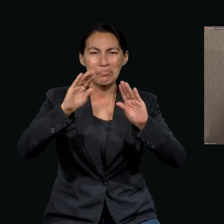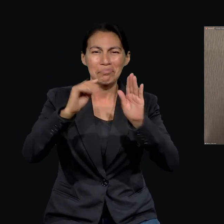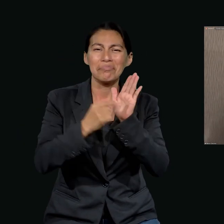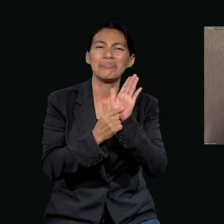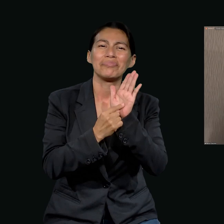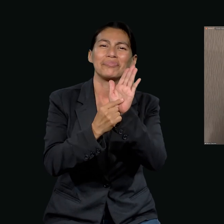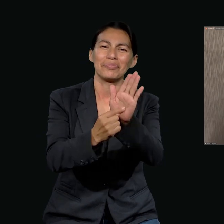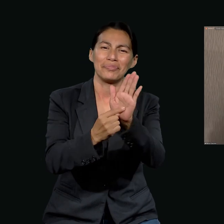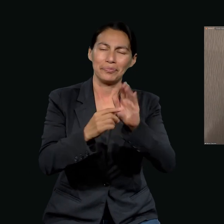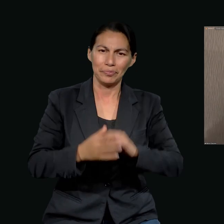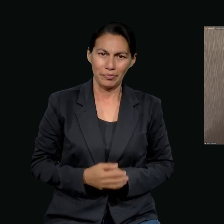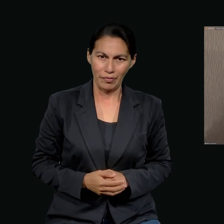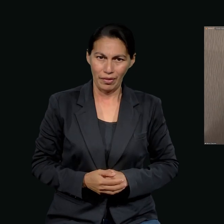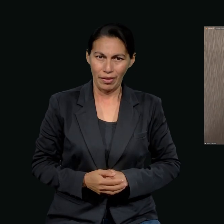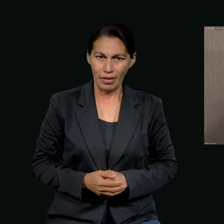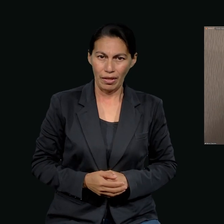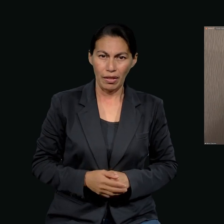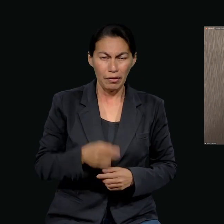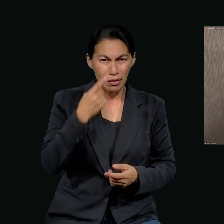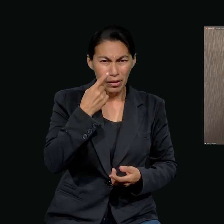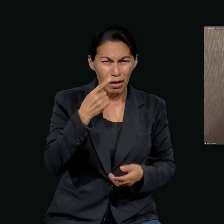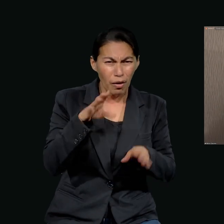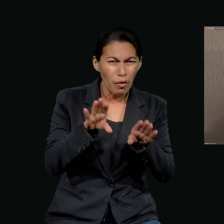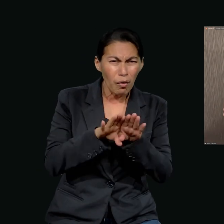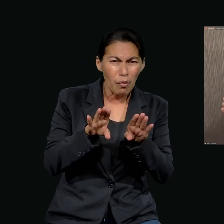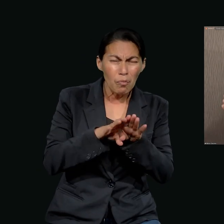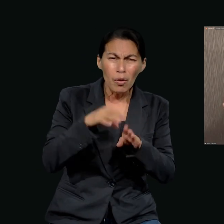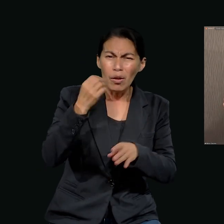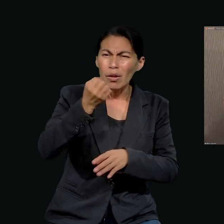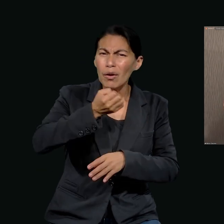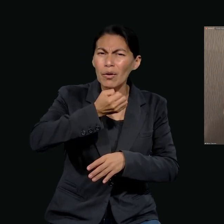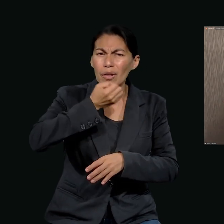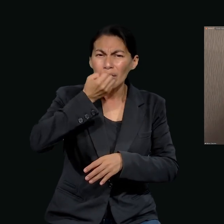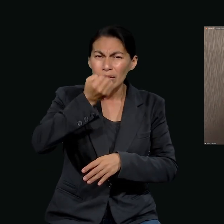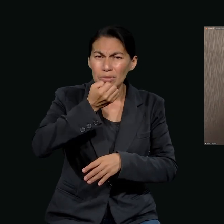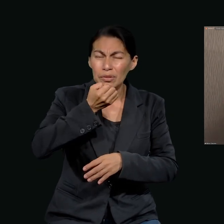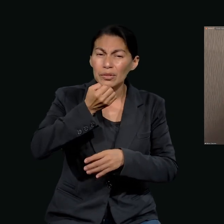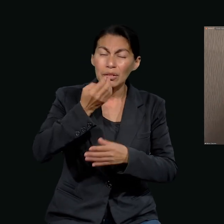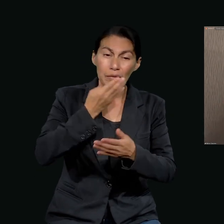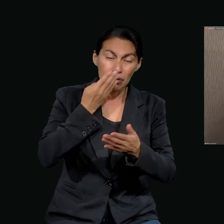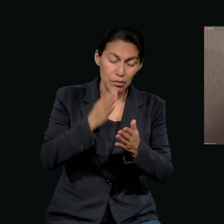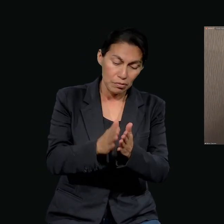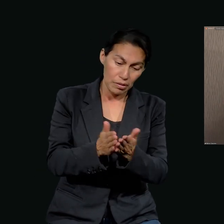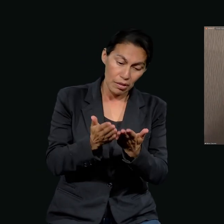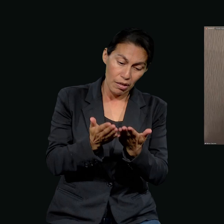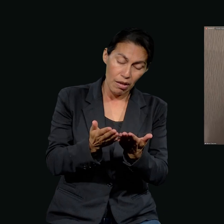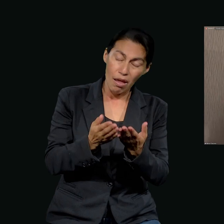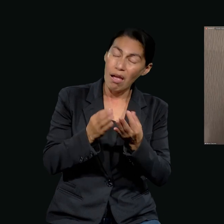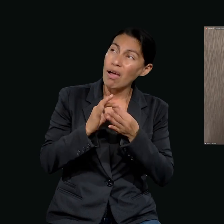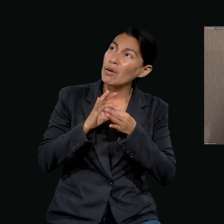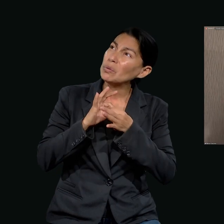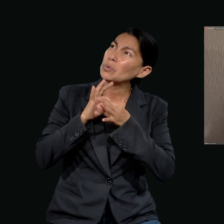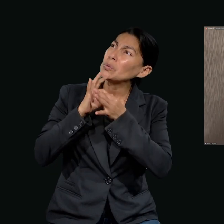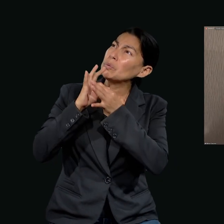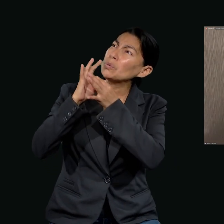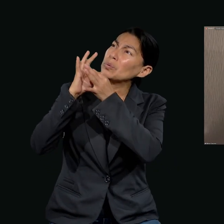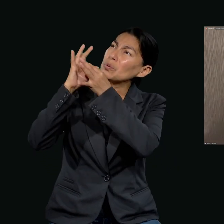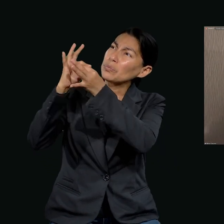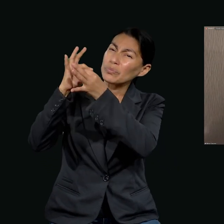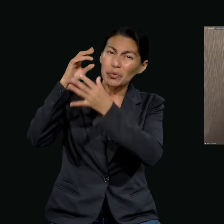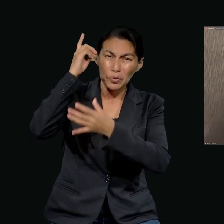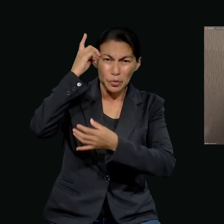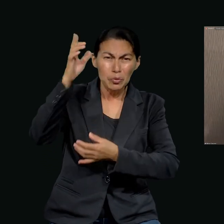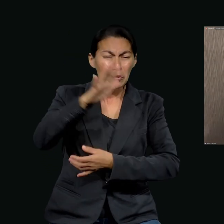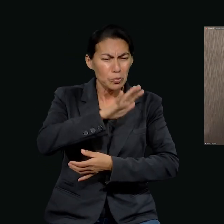Noten ustedes cómo la palabra de Dios y la oración nos focaliza en Dios, El Dios de lo